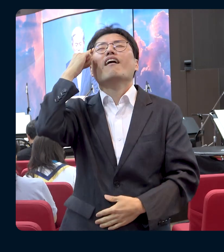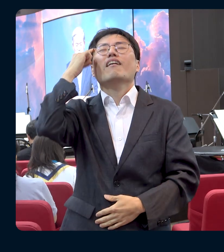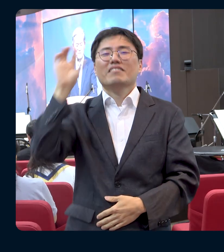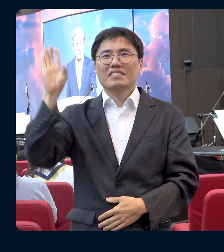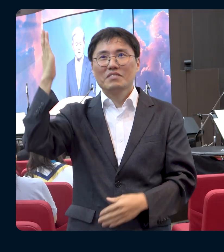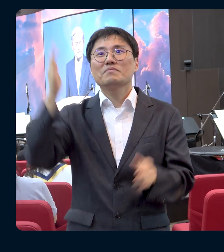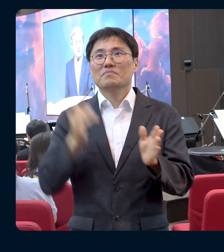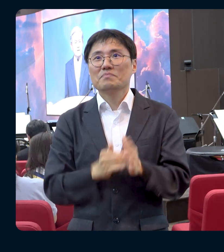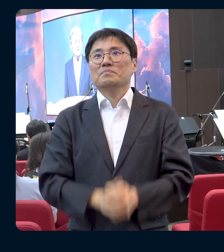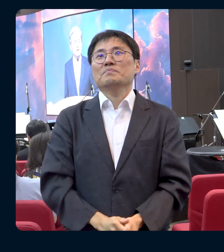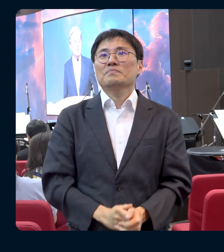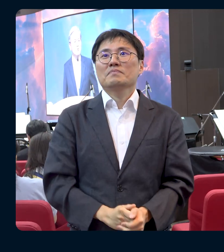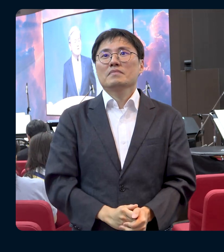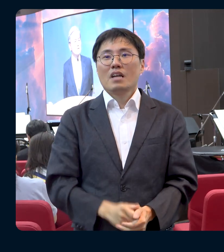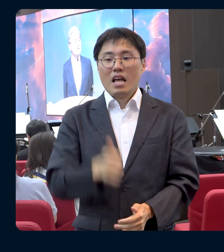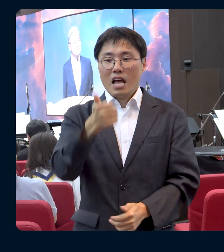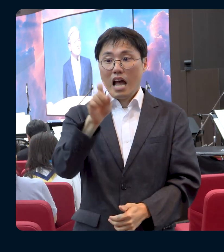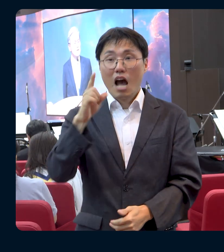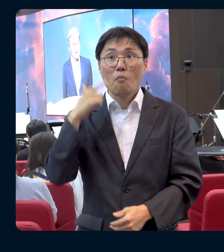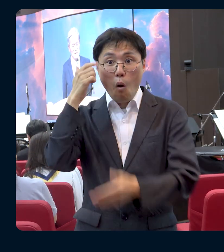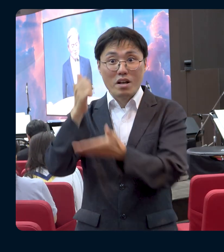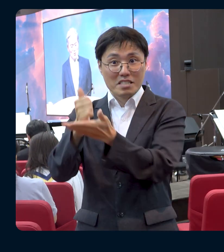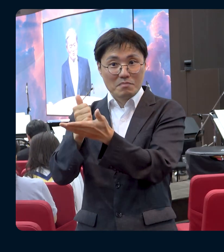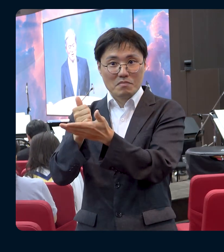났습니다. 하영조 목사님이